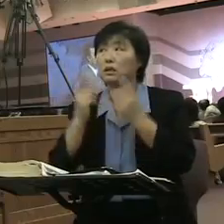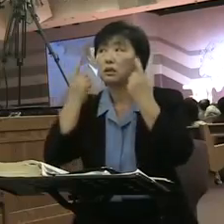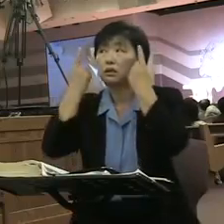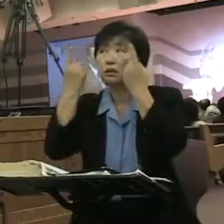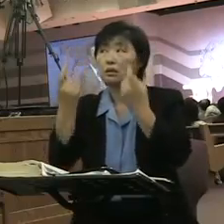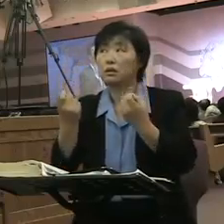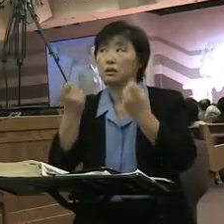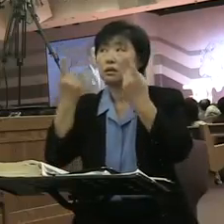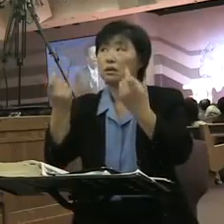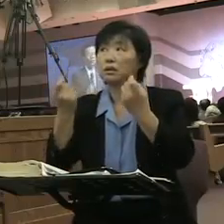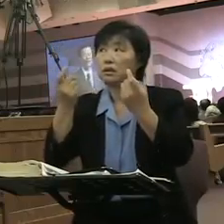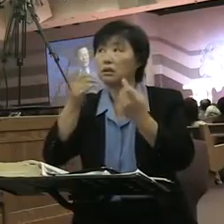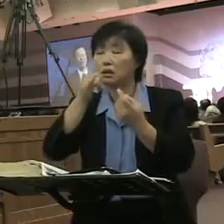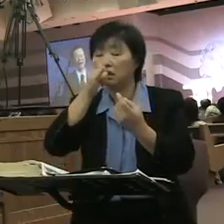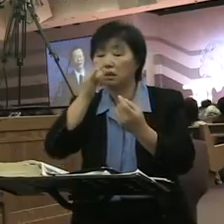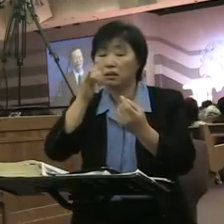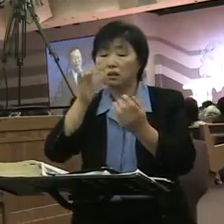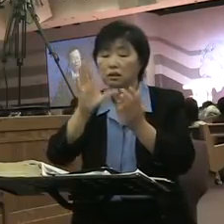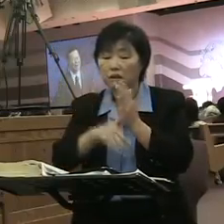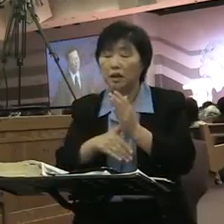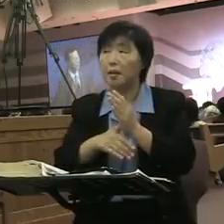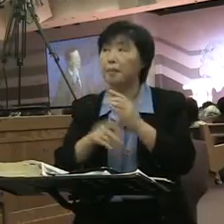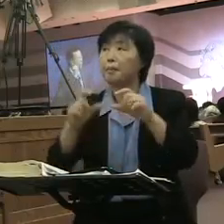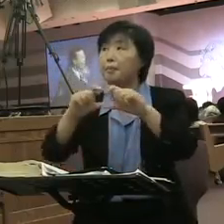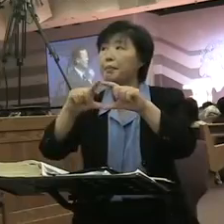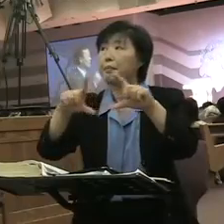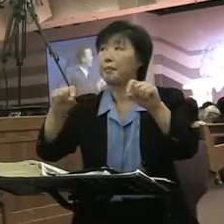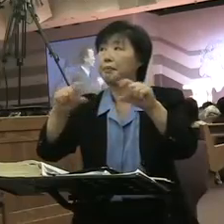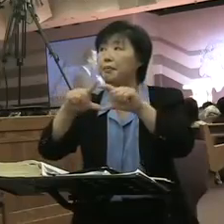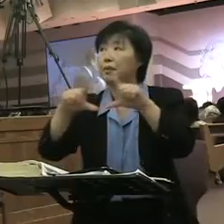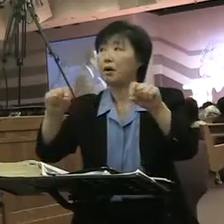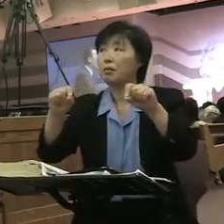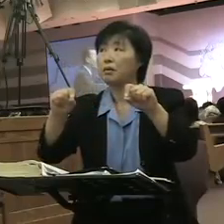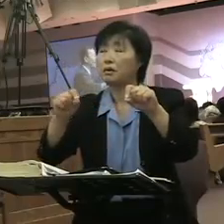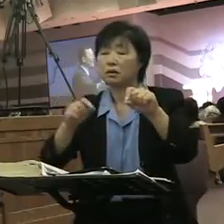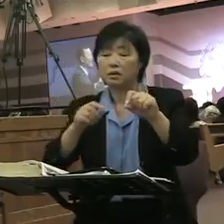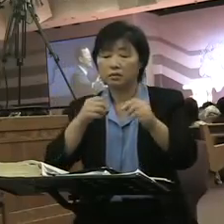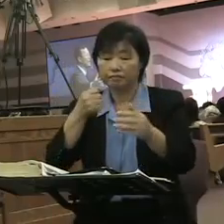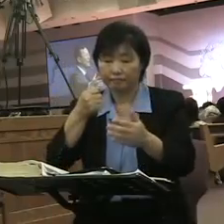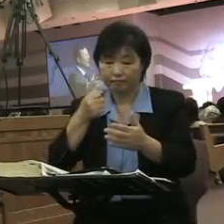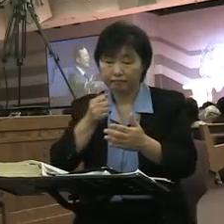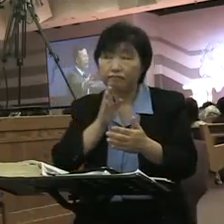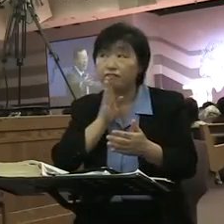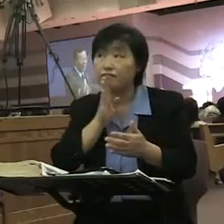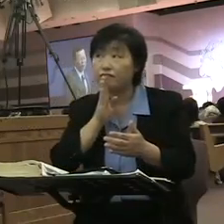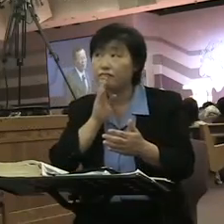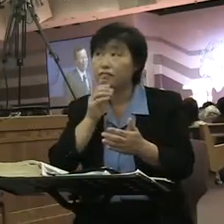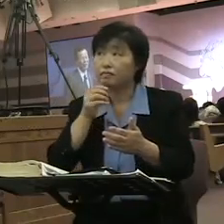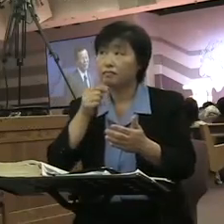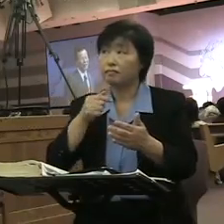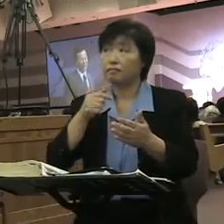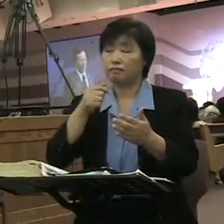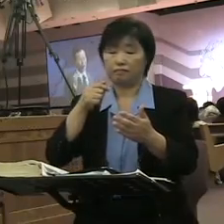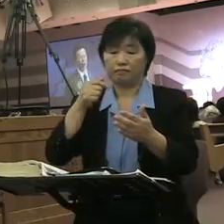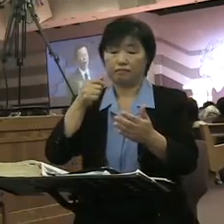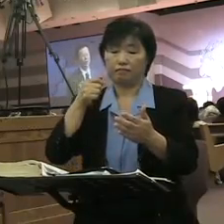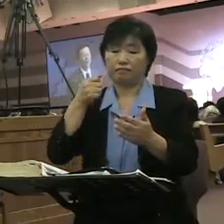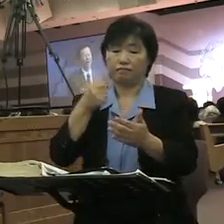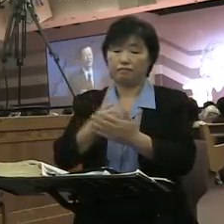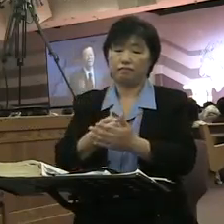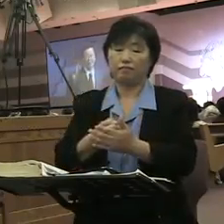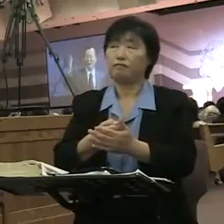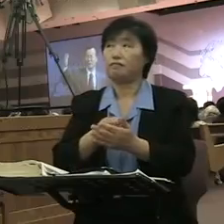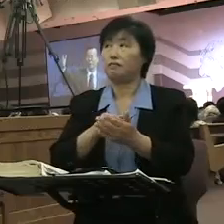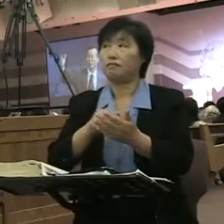때마다 패스포트가 얼마나 중요한 것을 알고 있죠. 패스포트가 있어야 정당하게 여행을 할 수가 있고, 다시